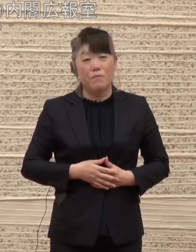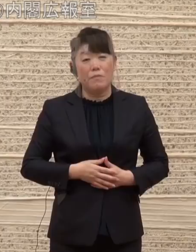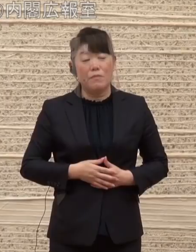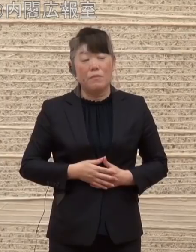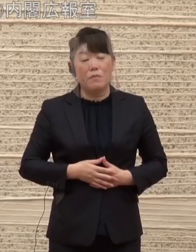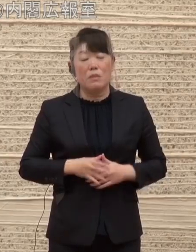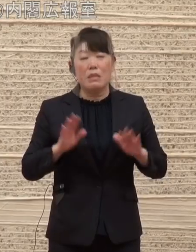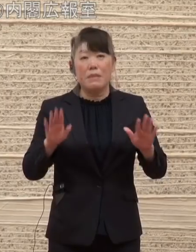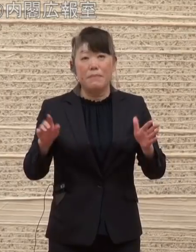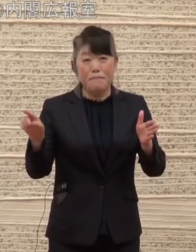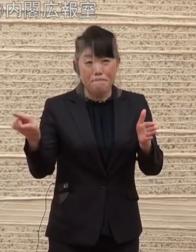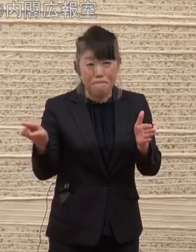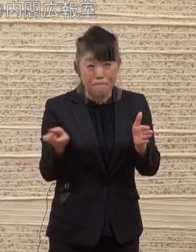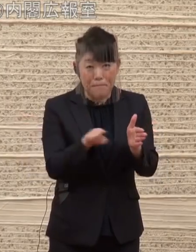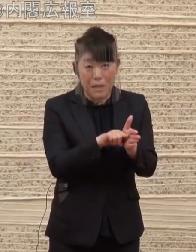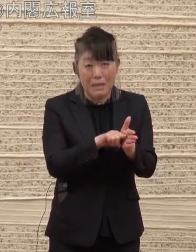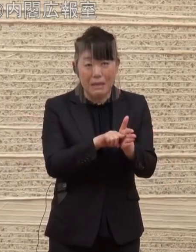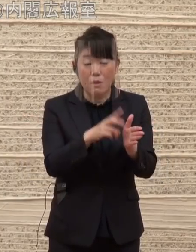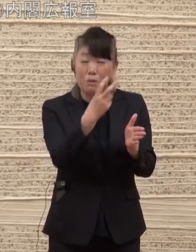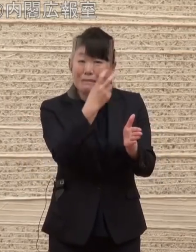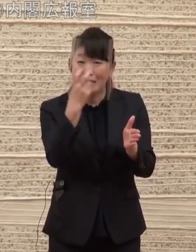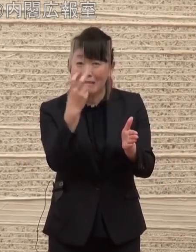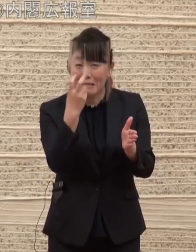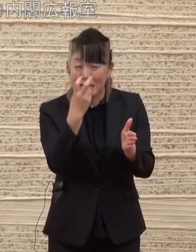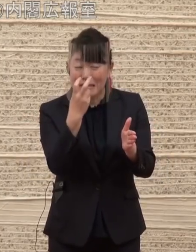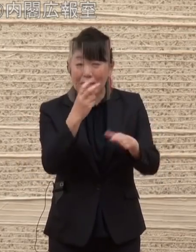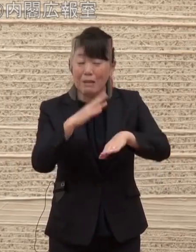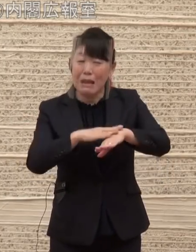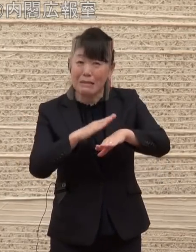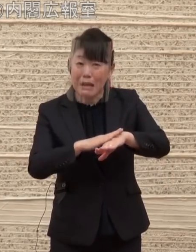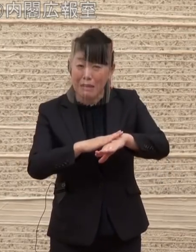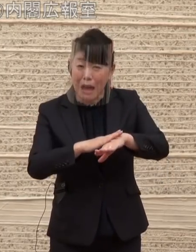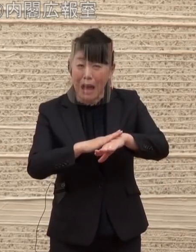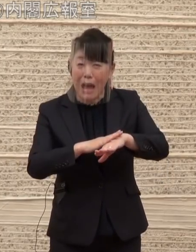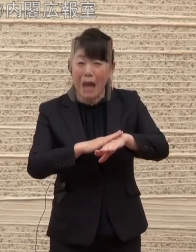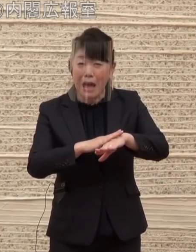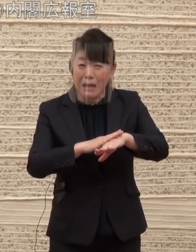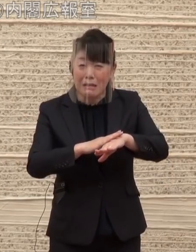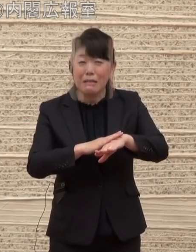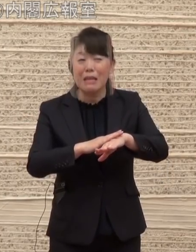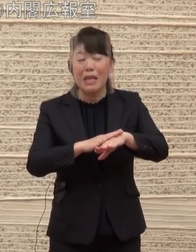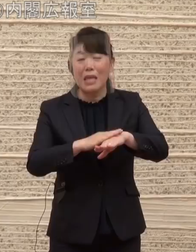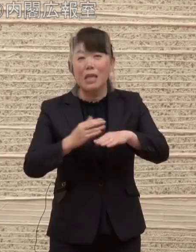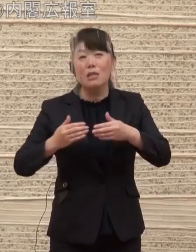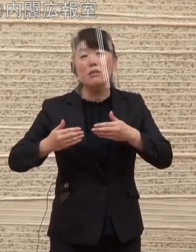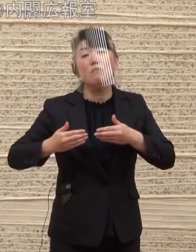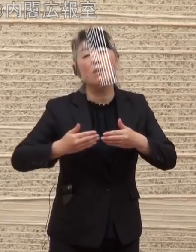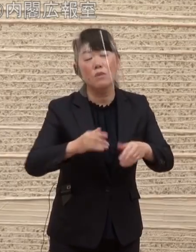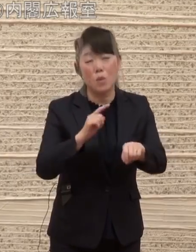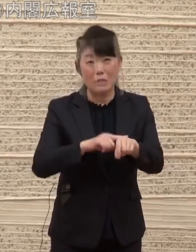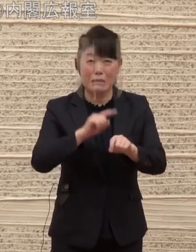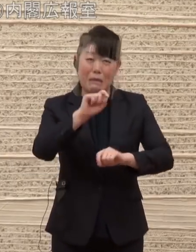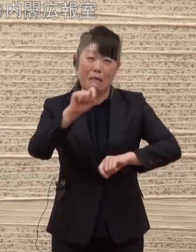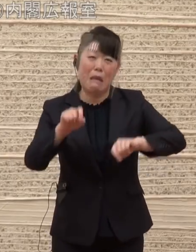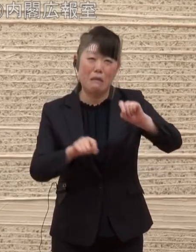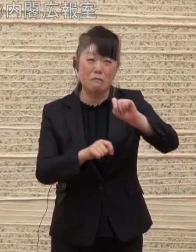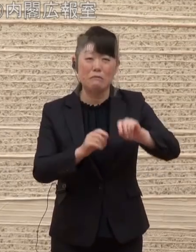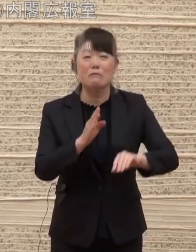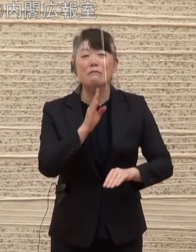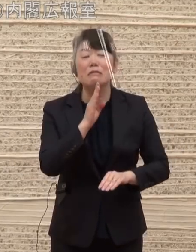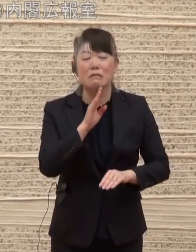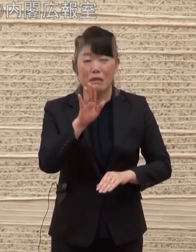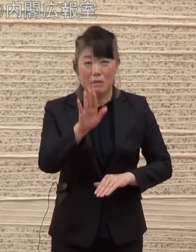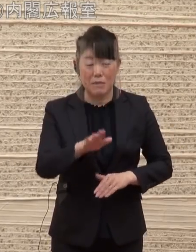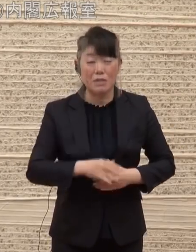今までのですね審査のやり方の中には出会っていくとですね時間がかかっているというのは事実でござい